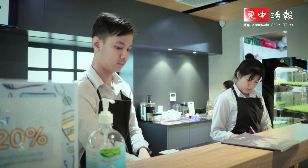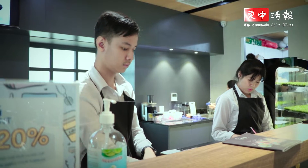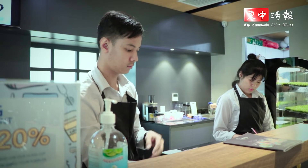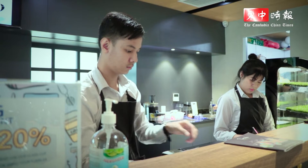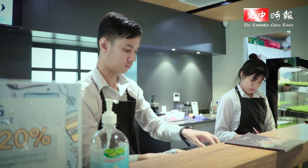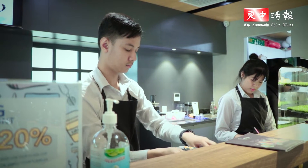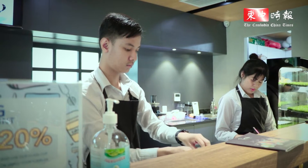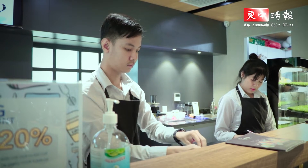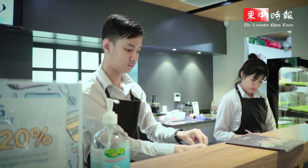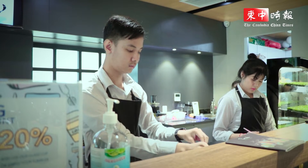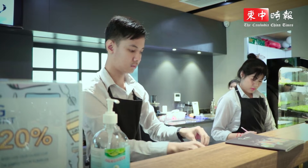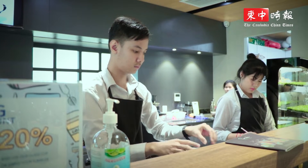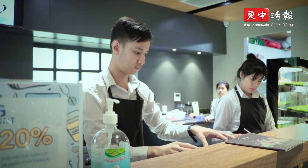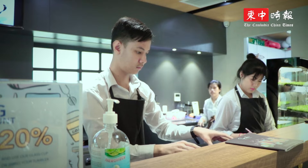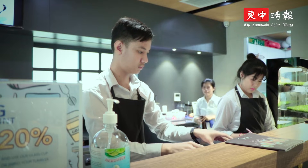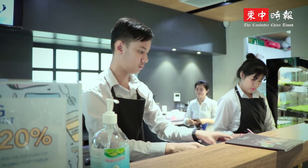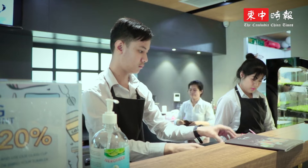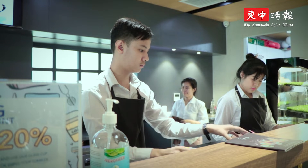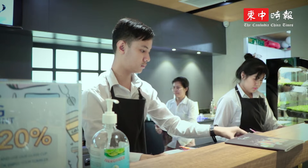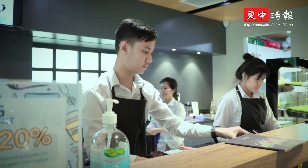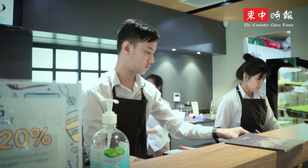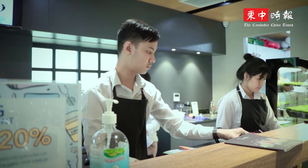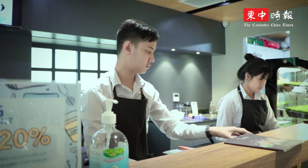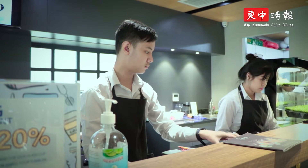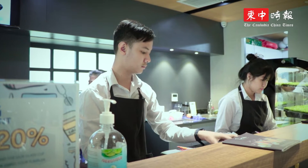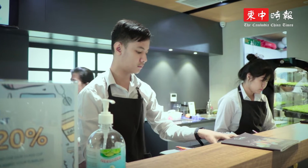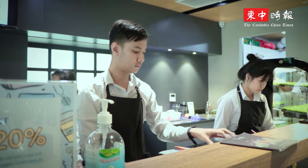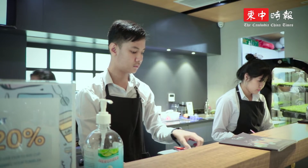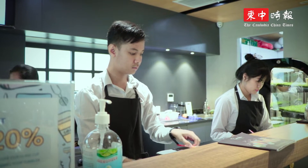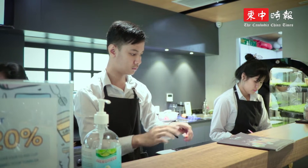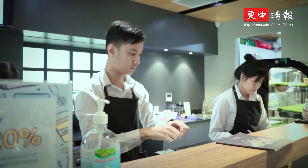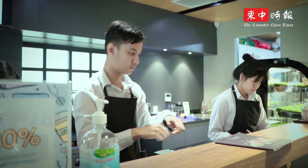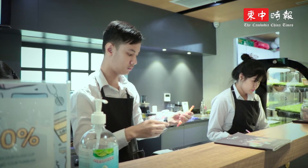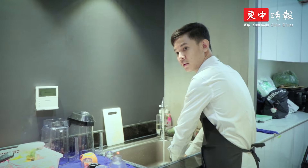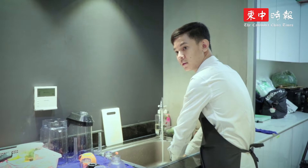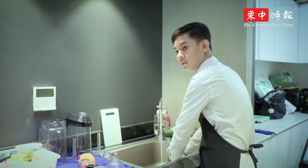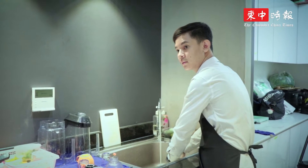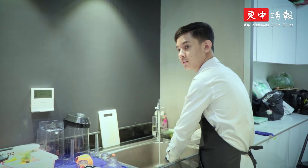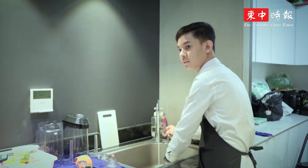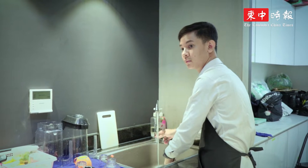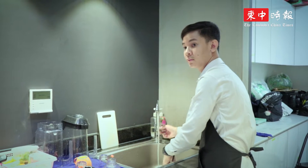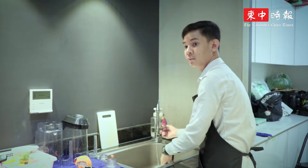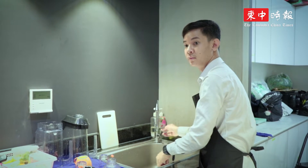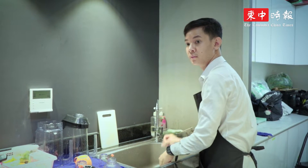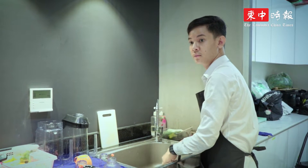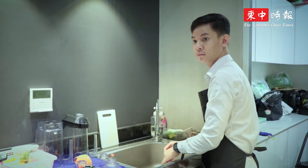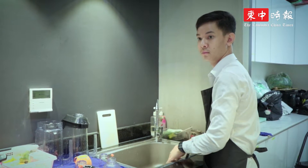不到工作。但在我有工作时，能认识很多朋友，也能接触社会，我很开